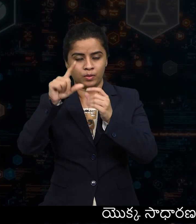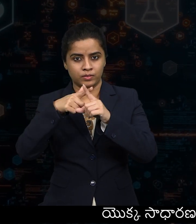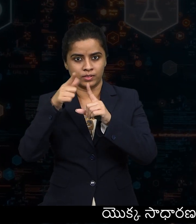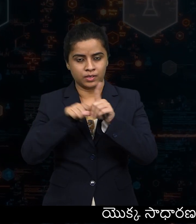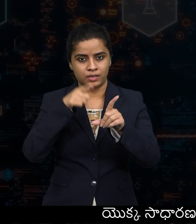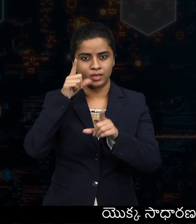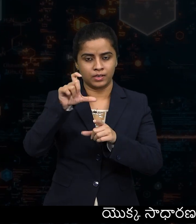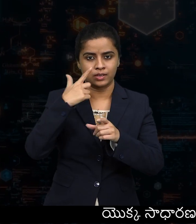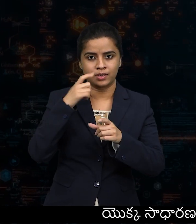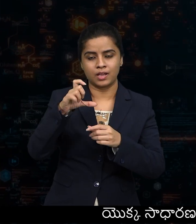R-COOH.